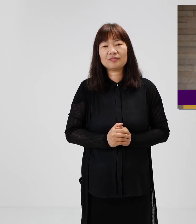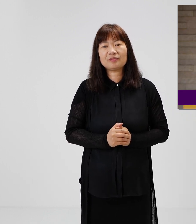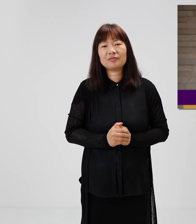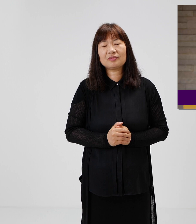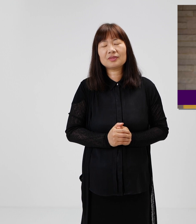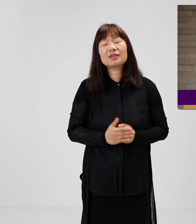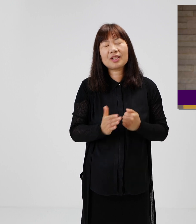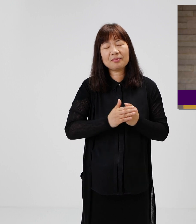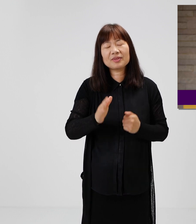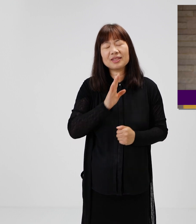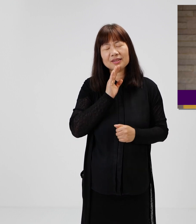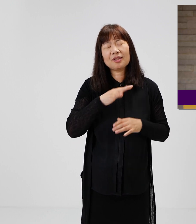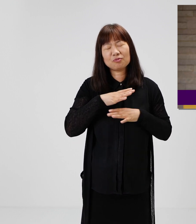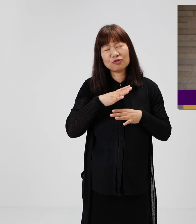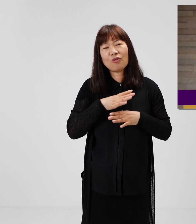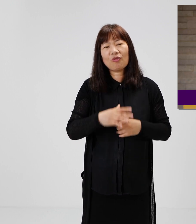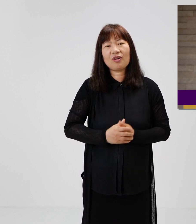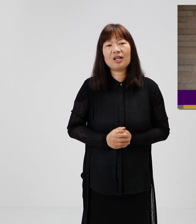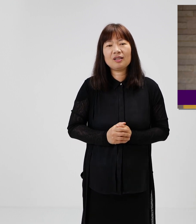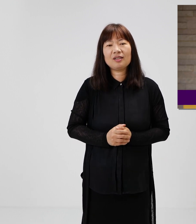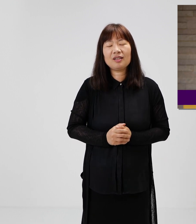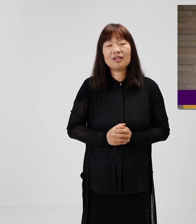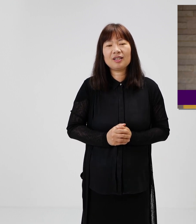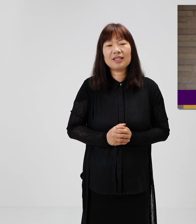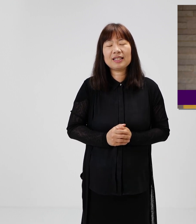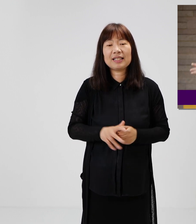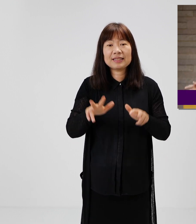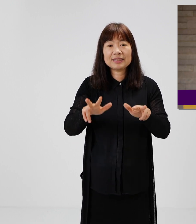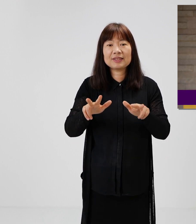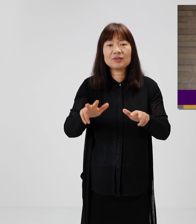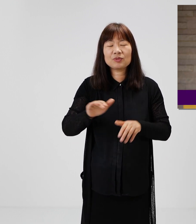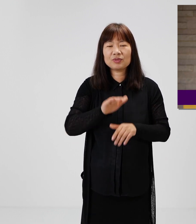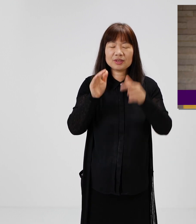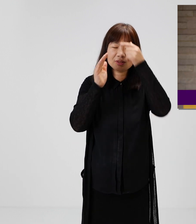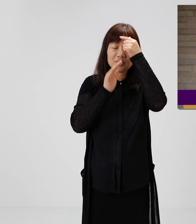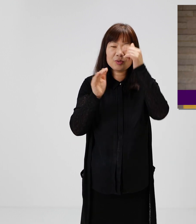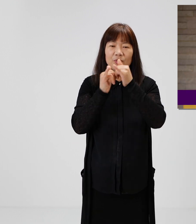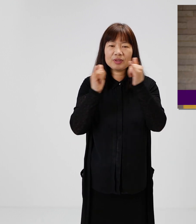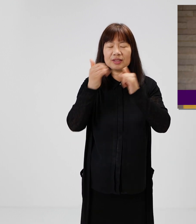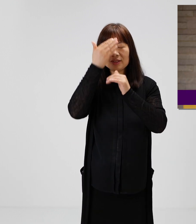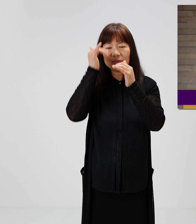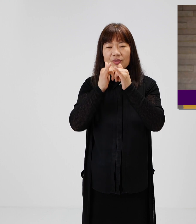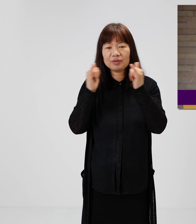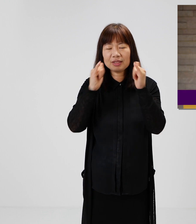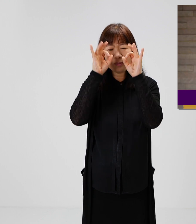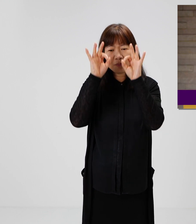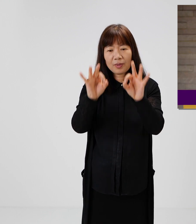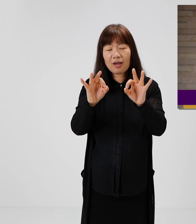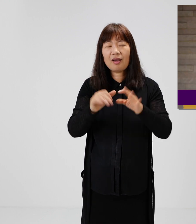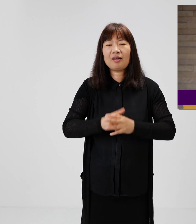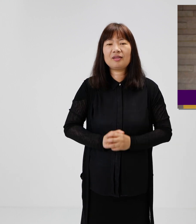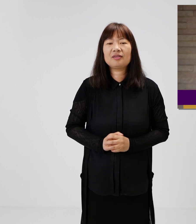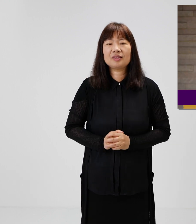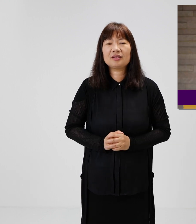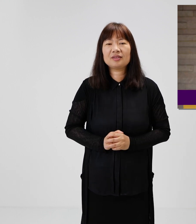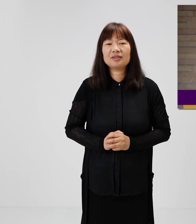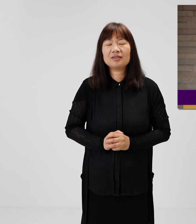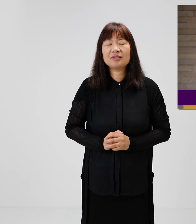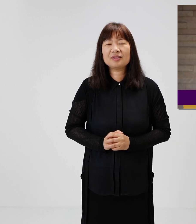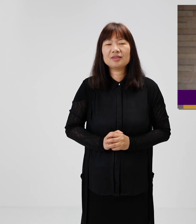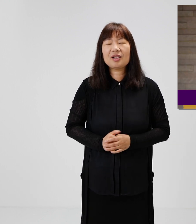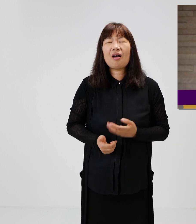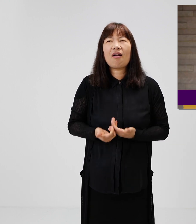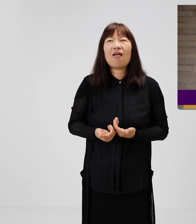이게 무서운 거예요. 아마 지금도 우리 성도들이나 청년들 가운데 그런